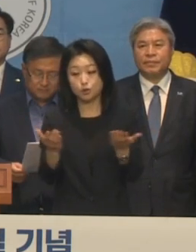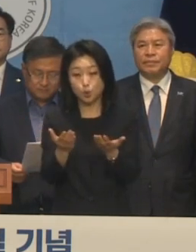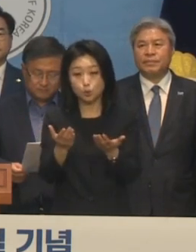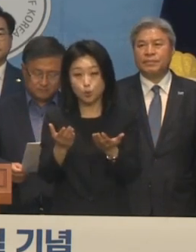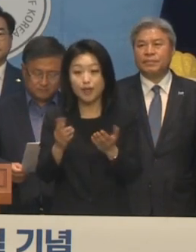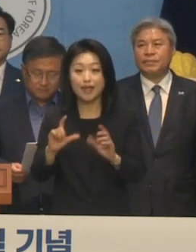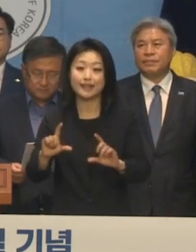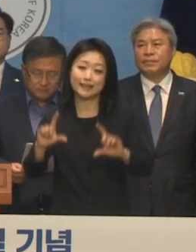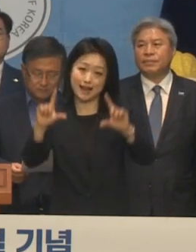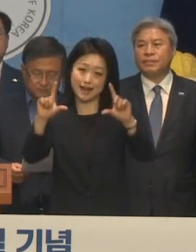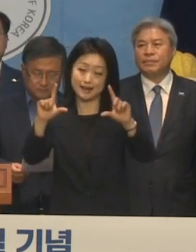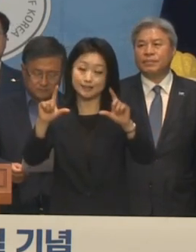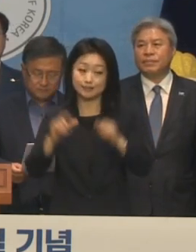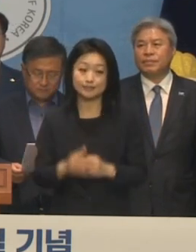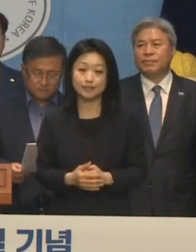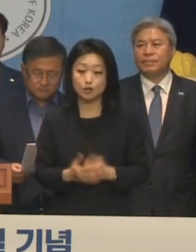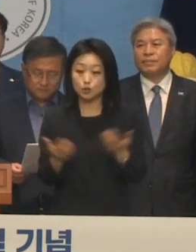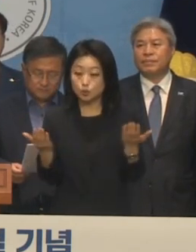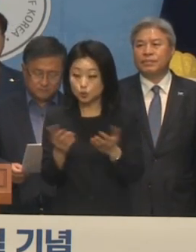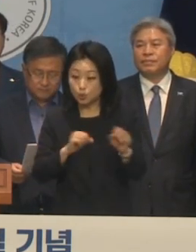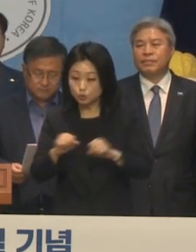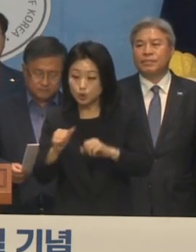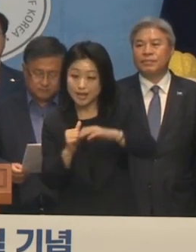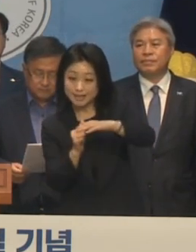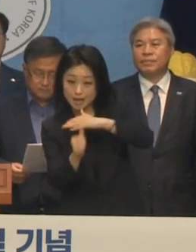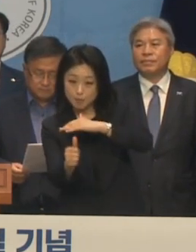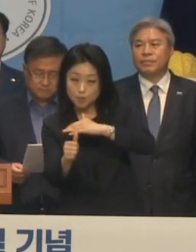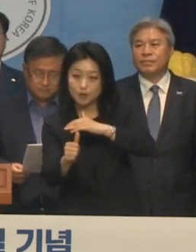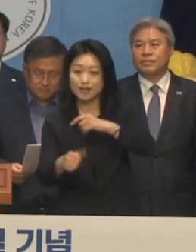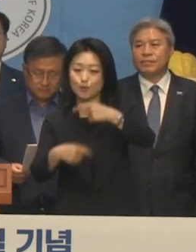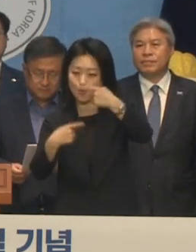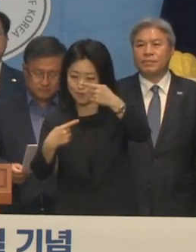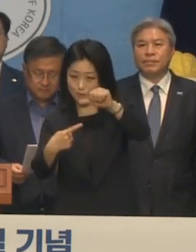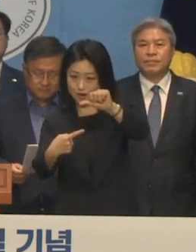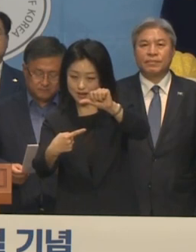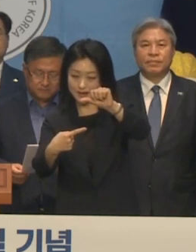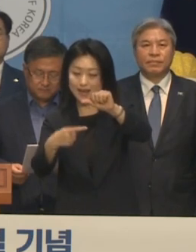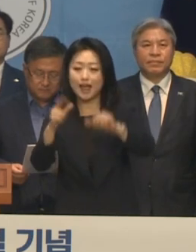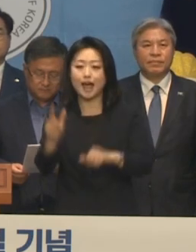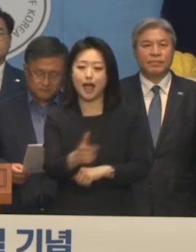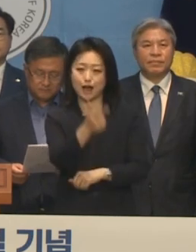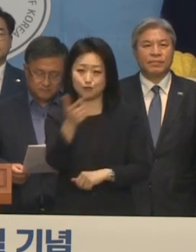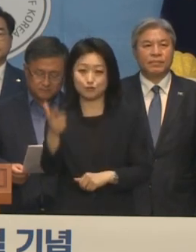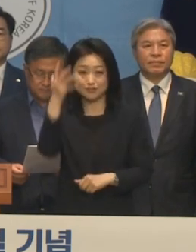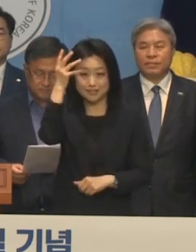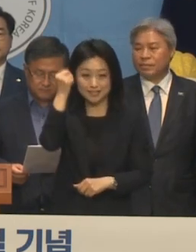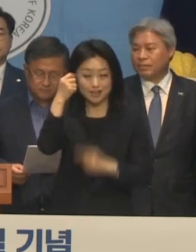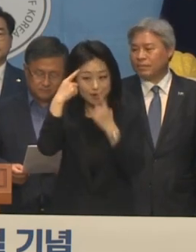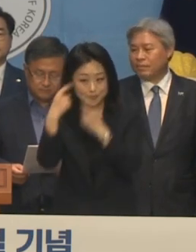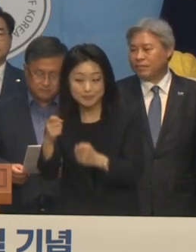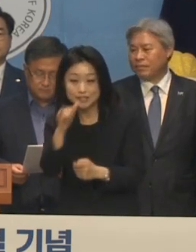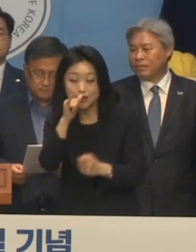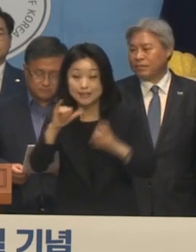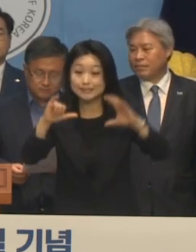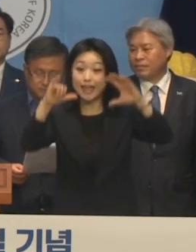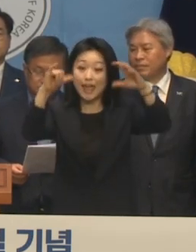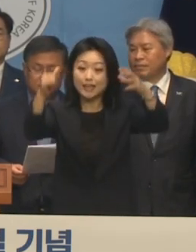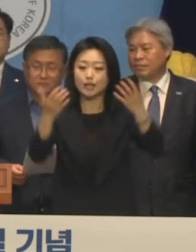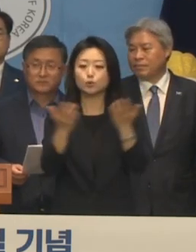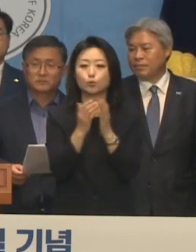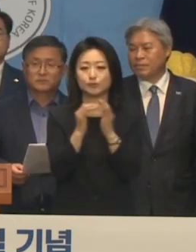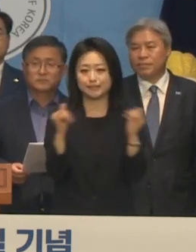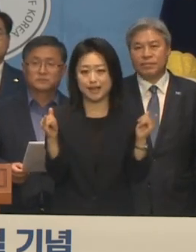노동절은 노동운동을 대표하는 하루로 기념되고 있습니다. 이 노동절은 전 세계